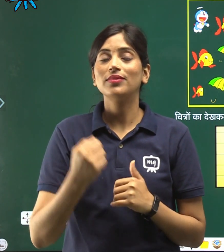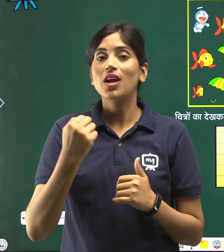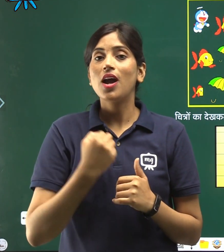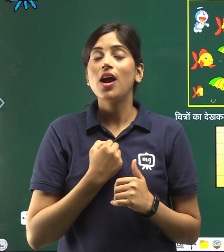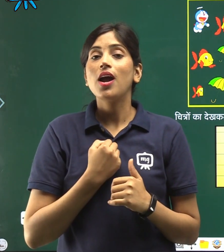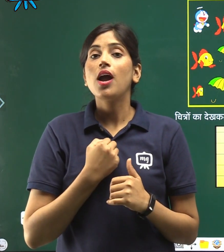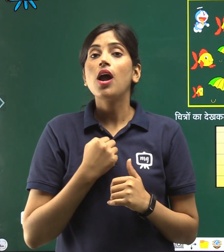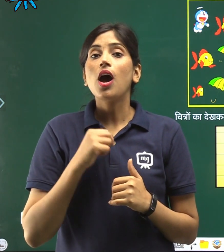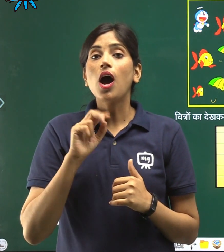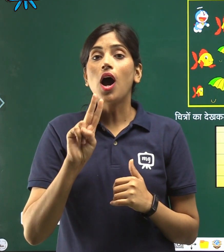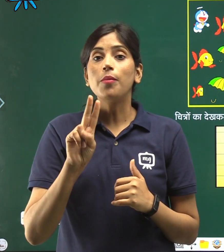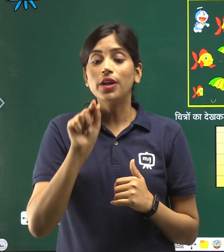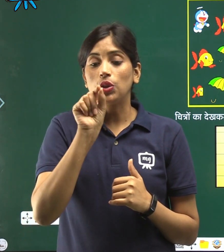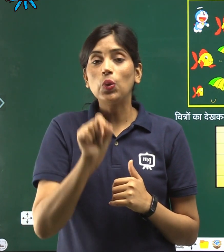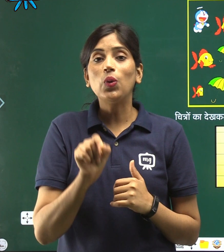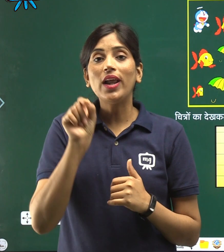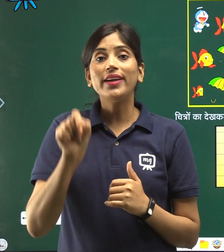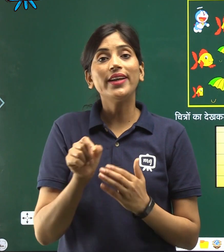हमने 2 लाइन खींची